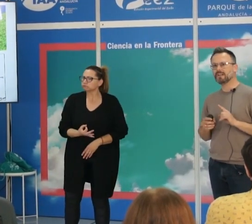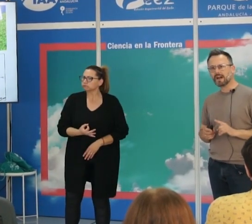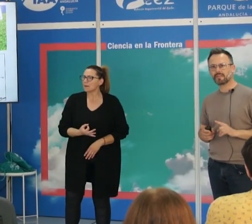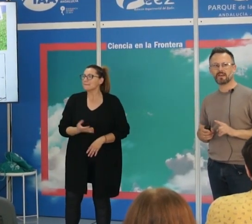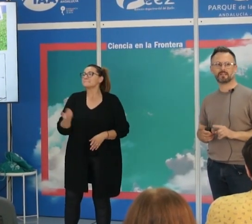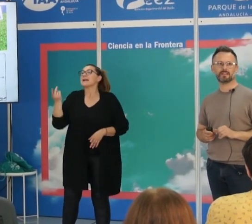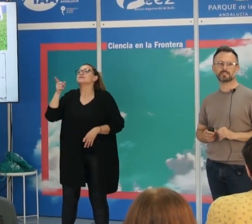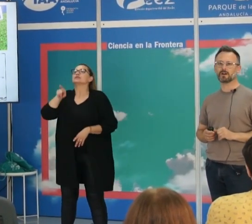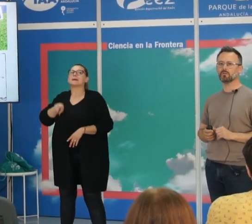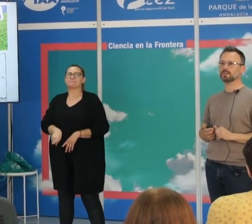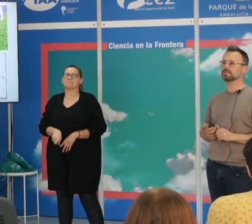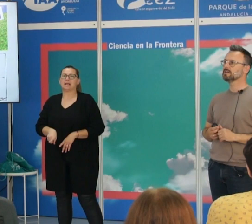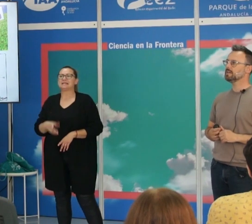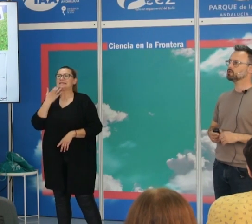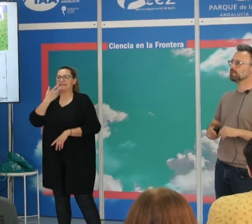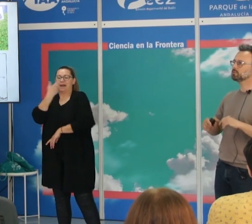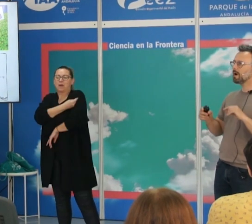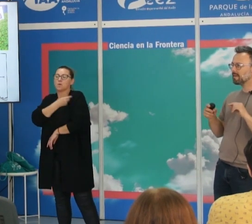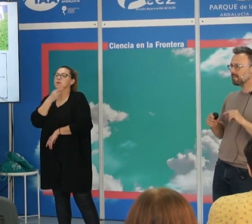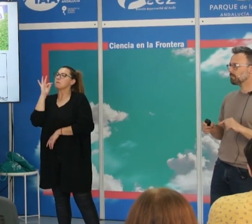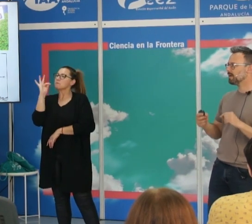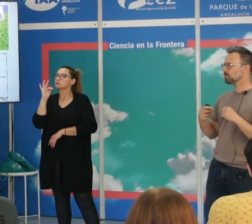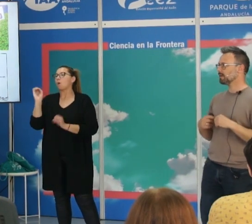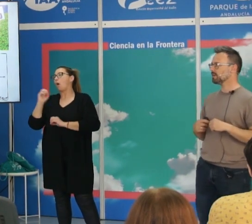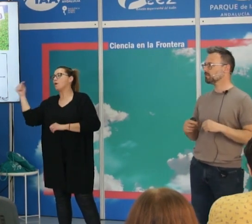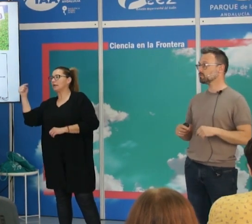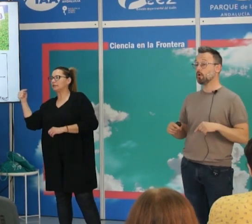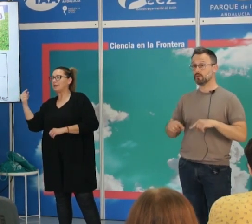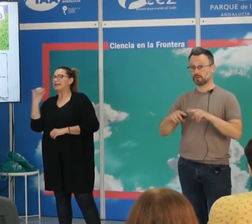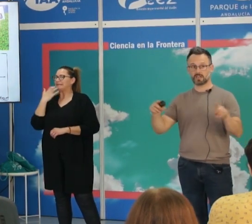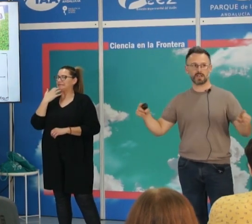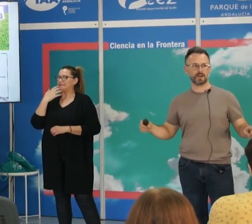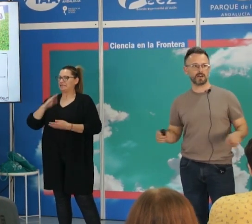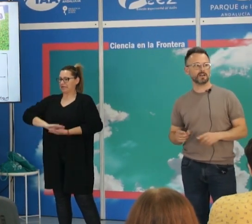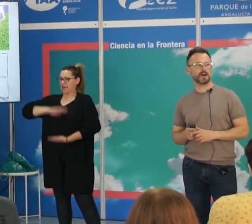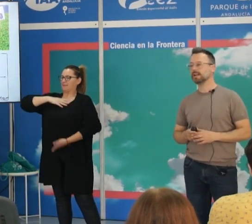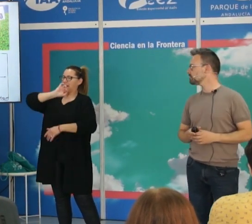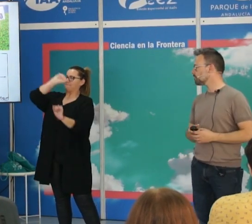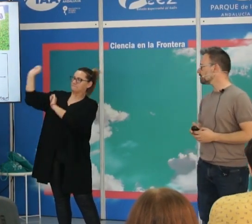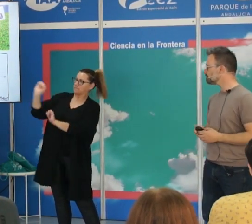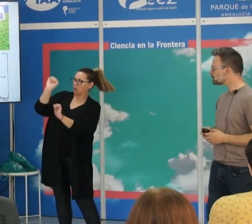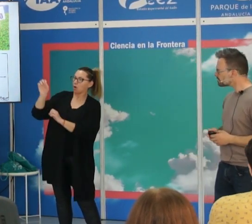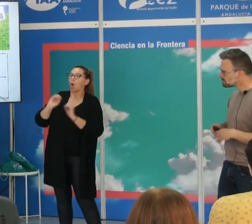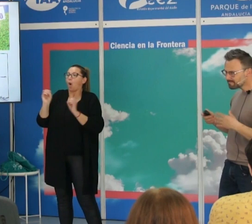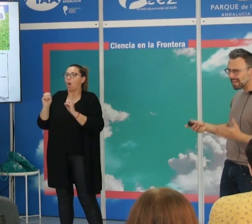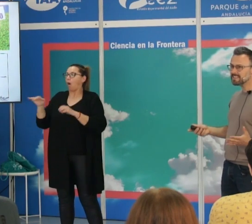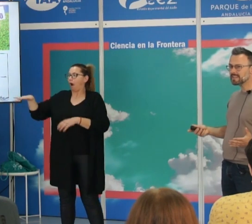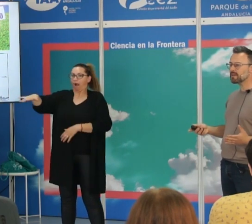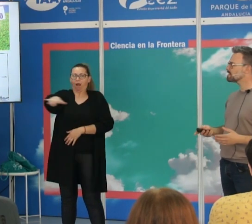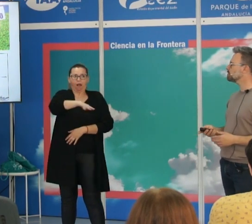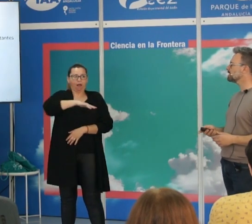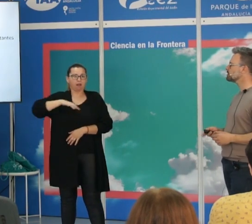sobre la eficacia de las vacunas y sobre su capacidad para protegernos o proteger al entorno.